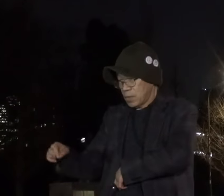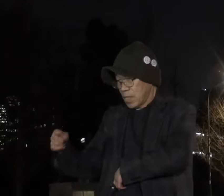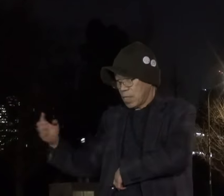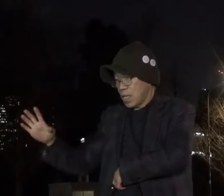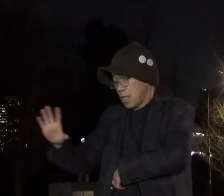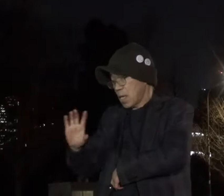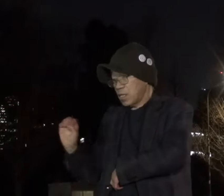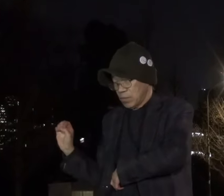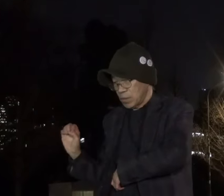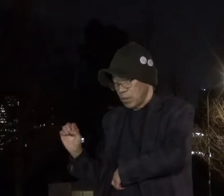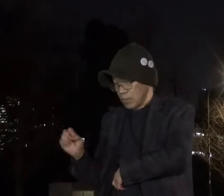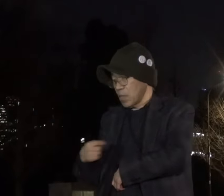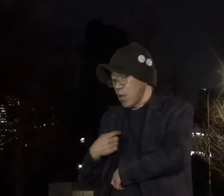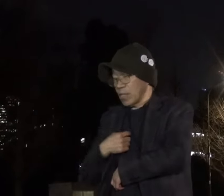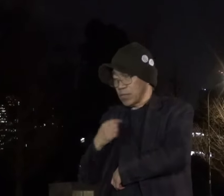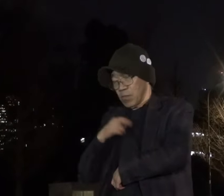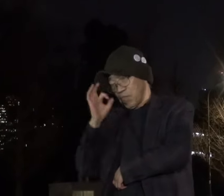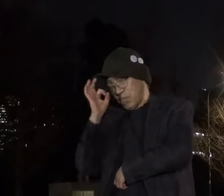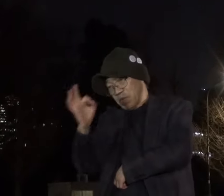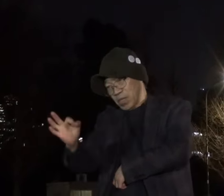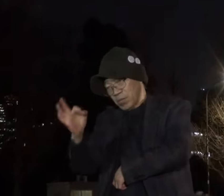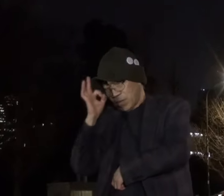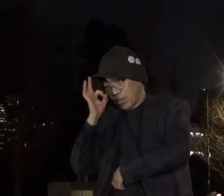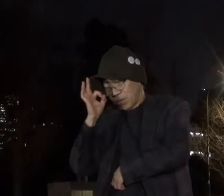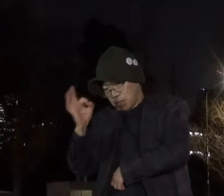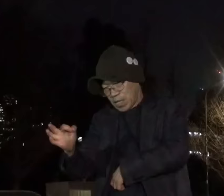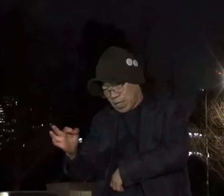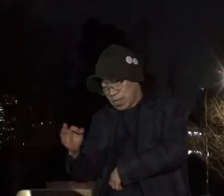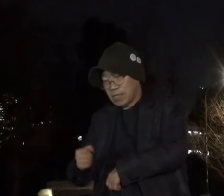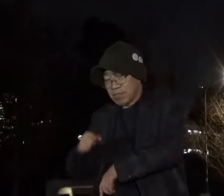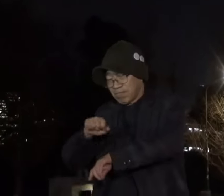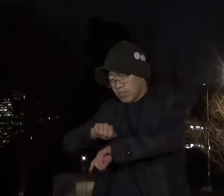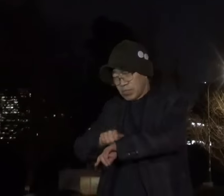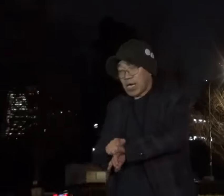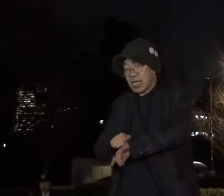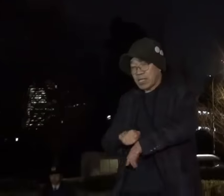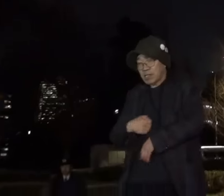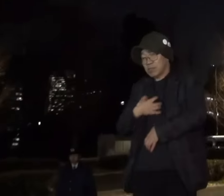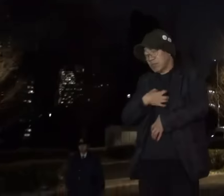て本当に辛かったです。コールは割愛します。ありがとうございました